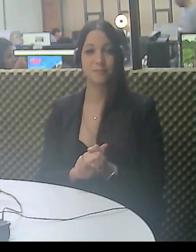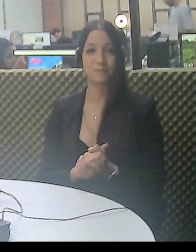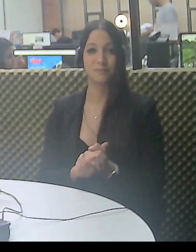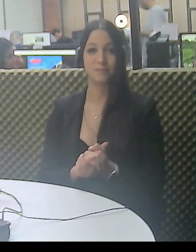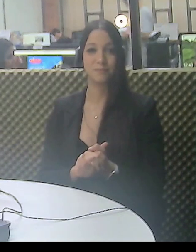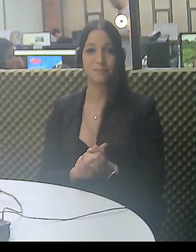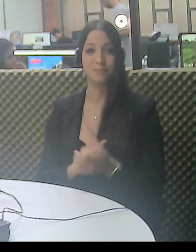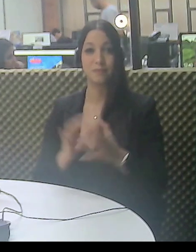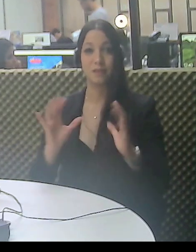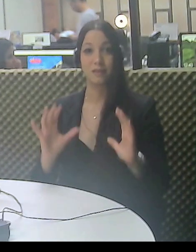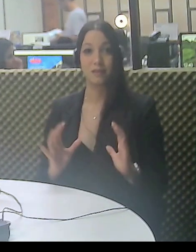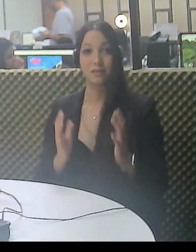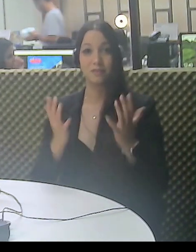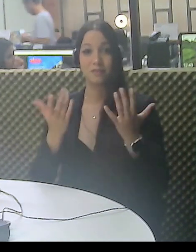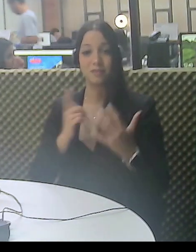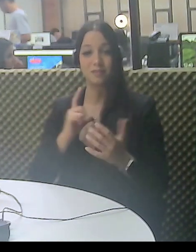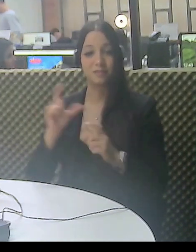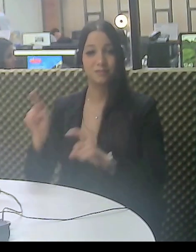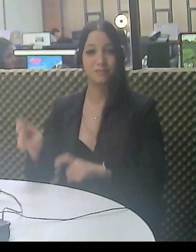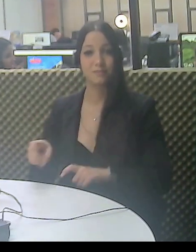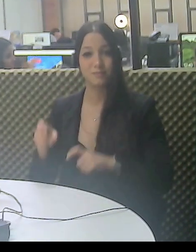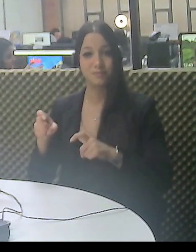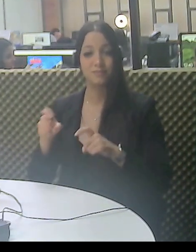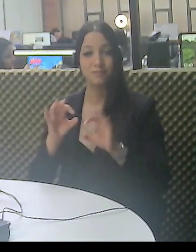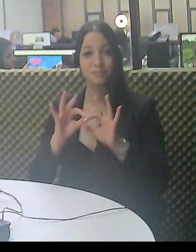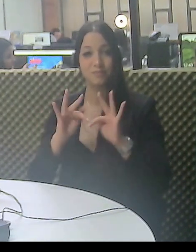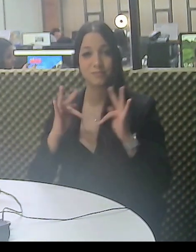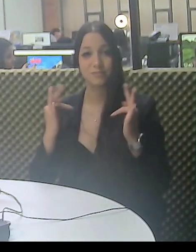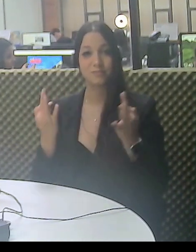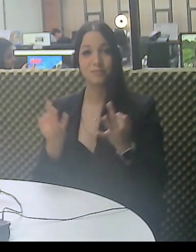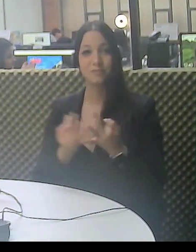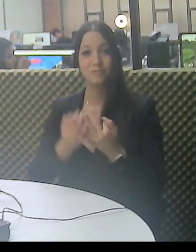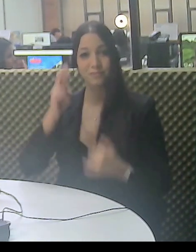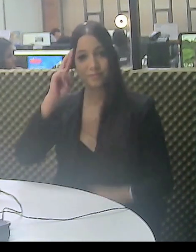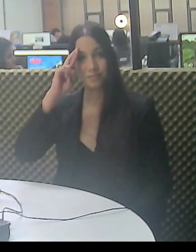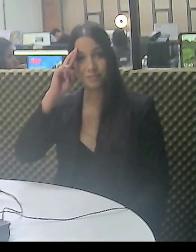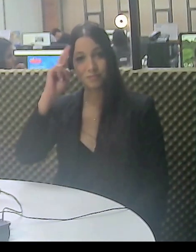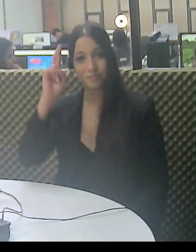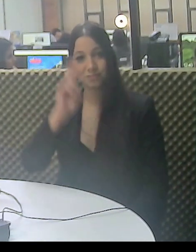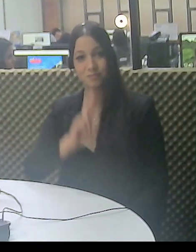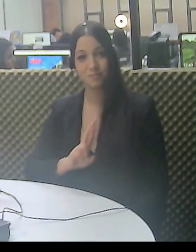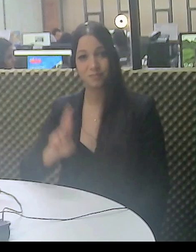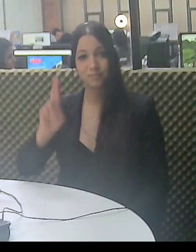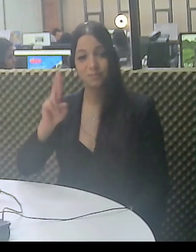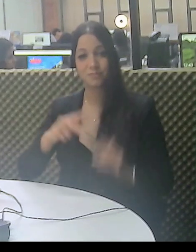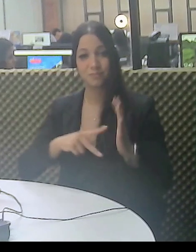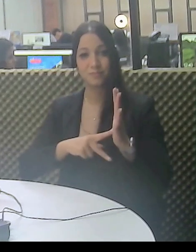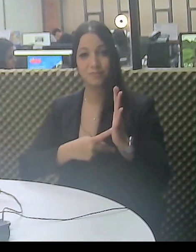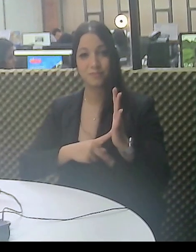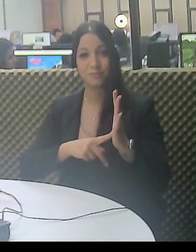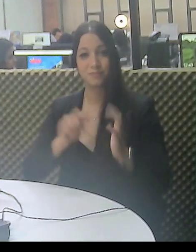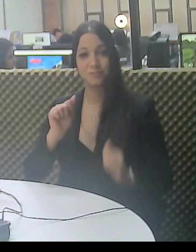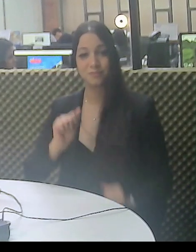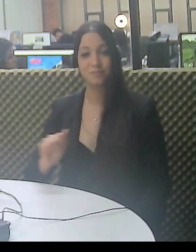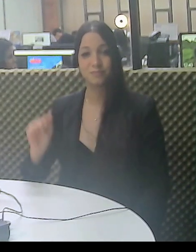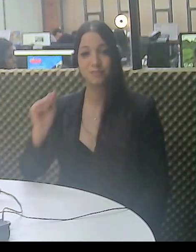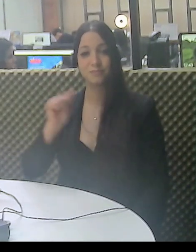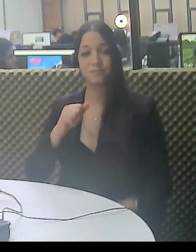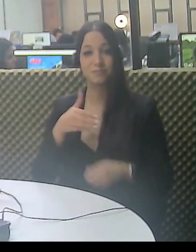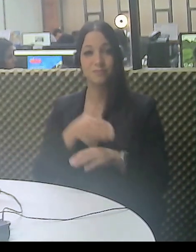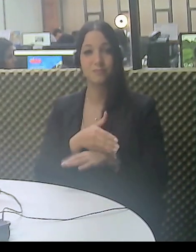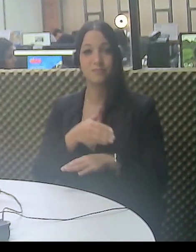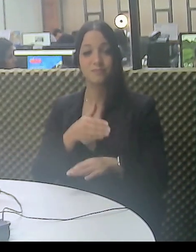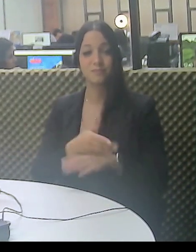Na cerimônia, que contou com produtores rurais, familiares, autoridades, representantes de sindicatos e associações, os